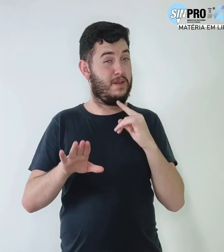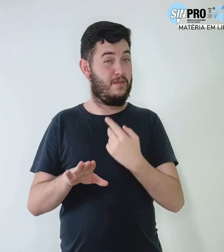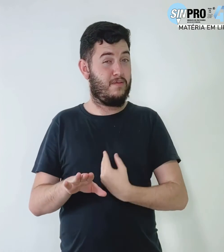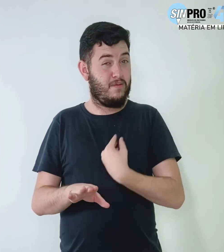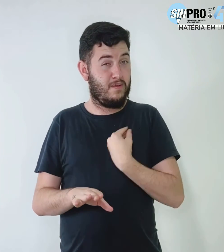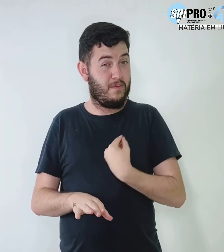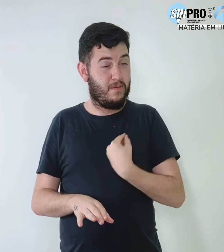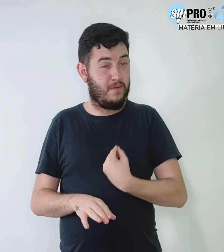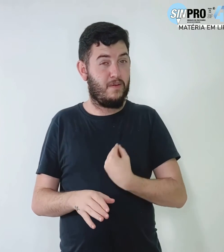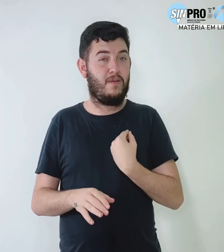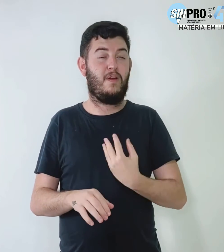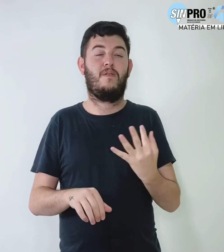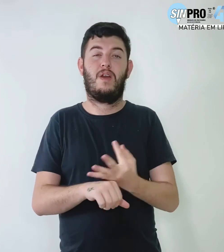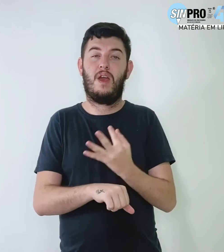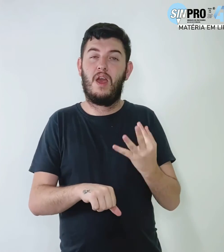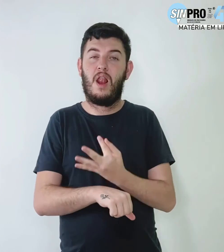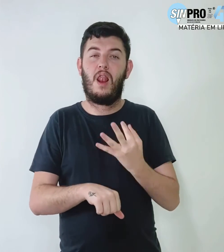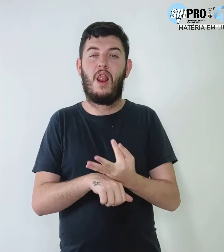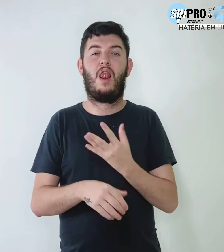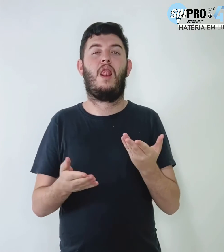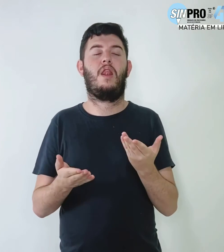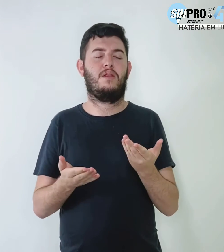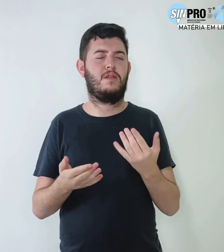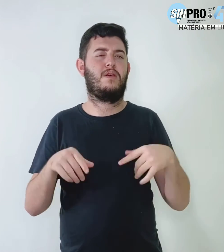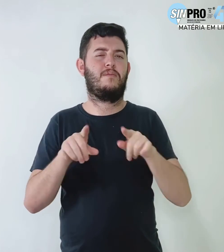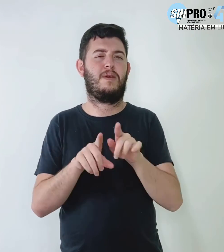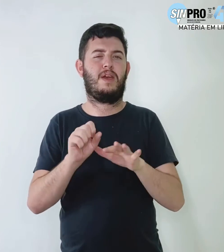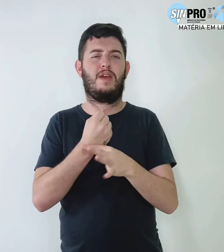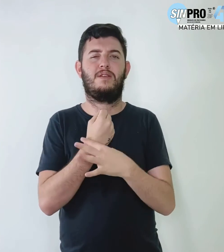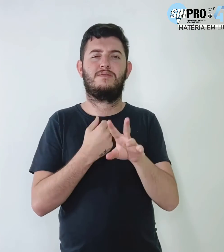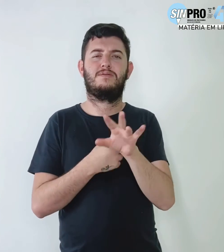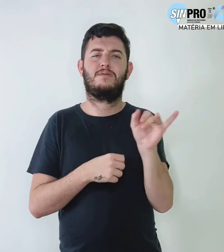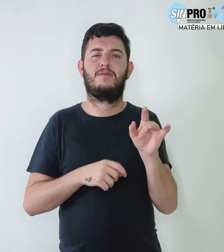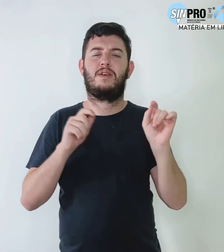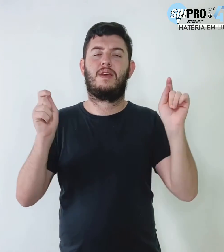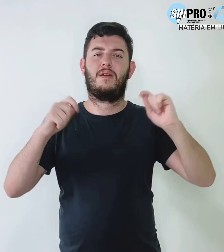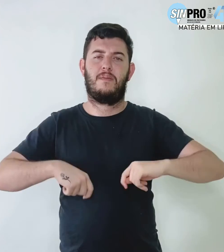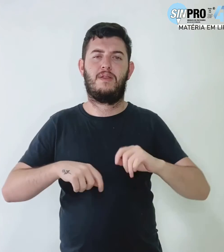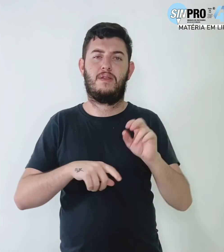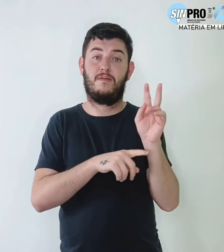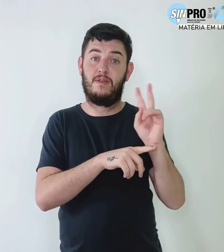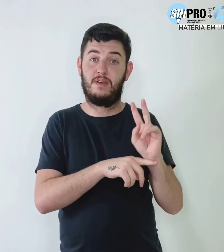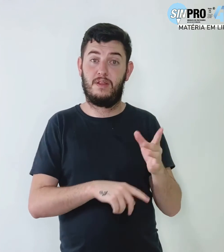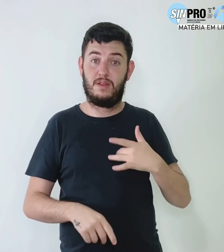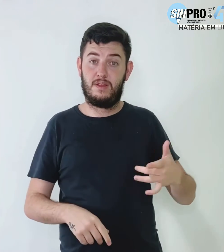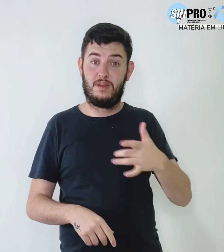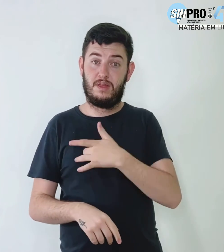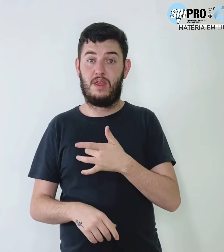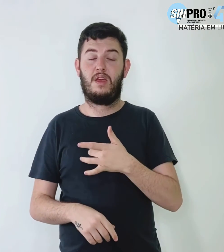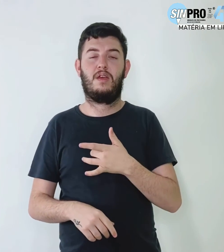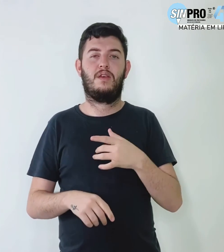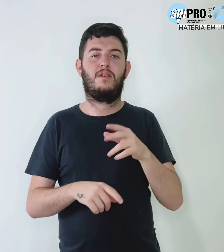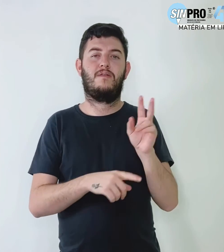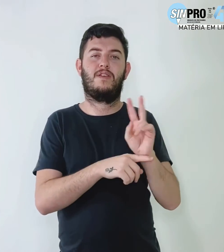conseguir conviver com níveis muito mais toleráveis, que irão garantir capacidade para vigilância